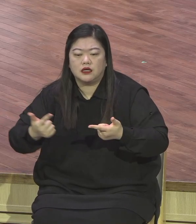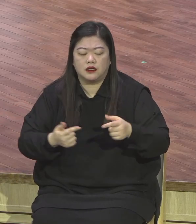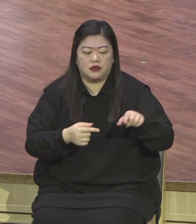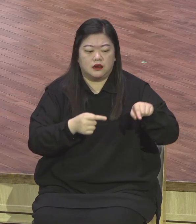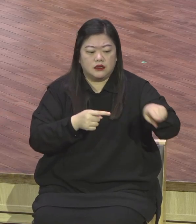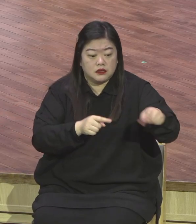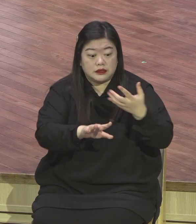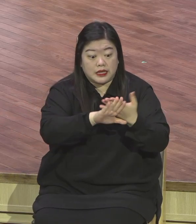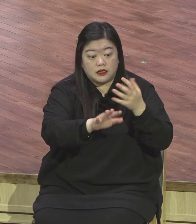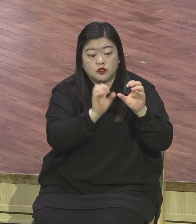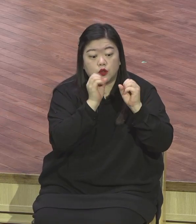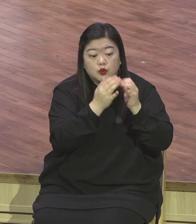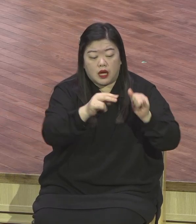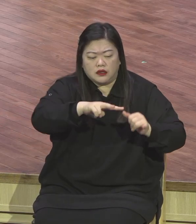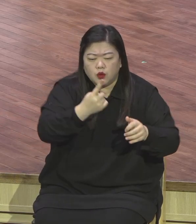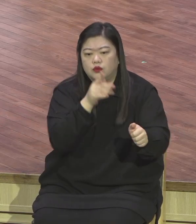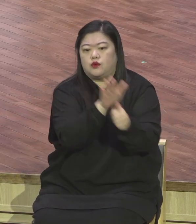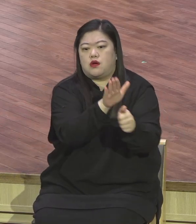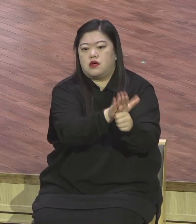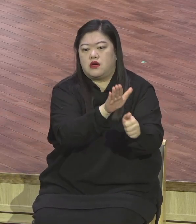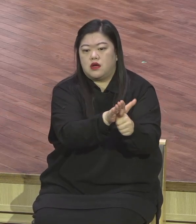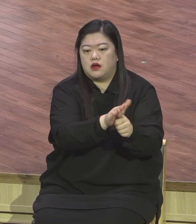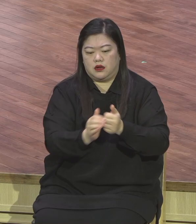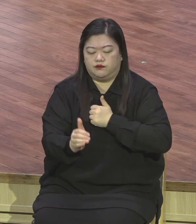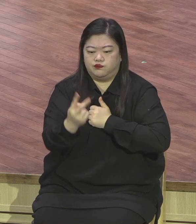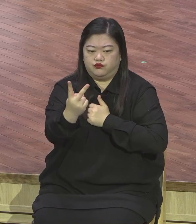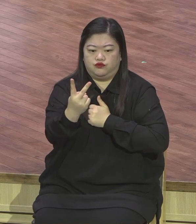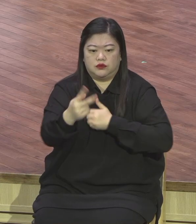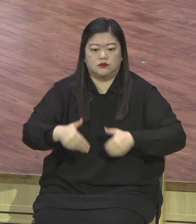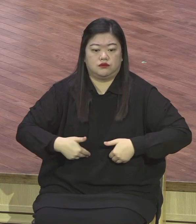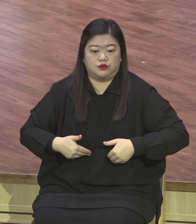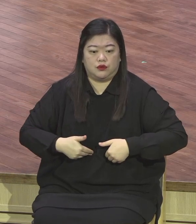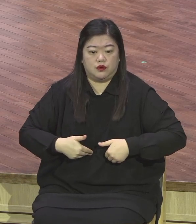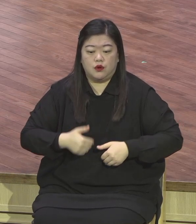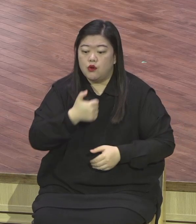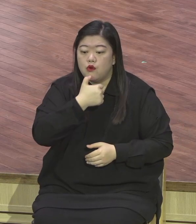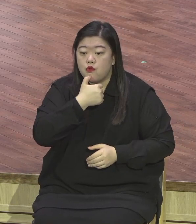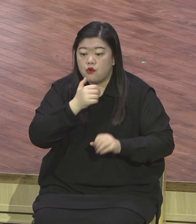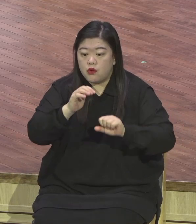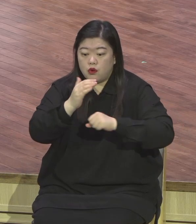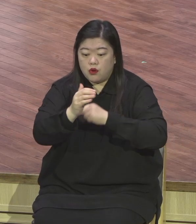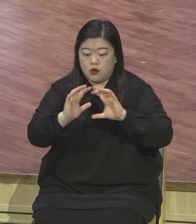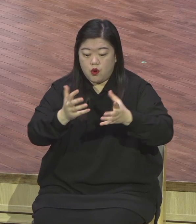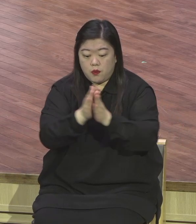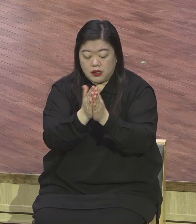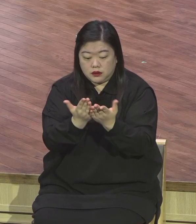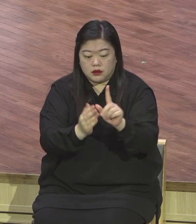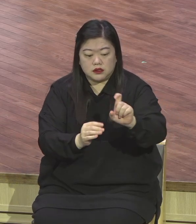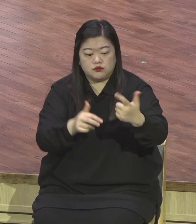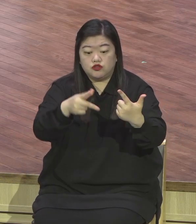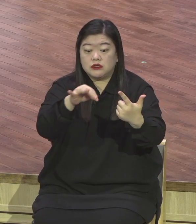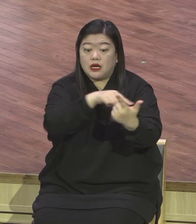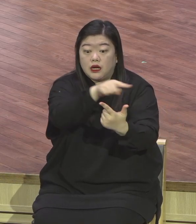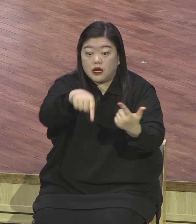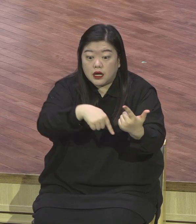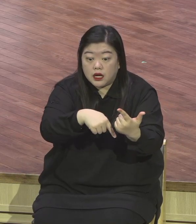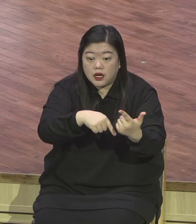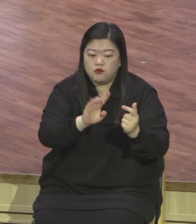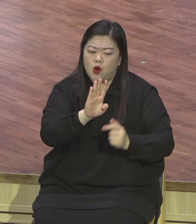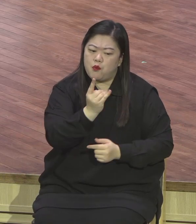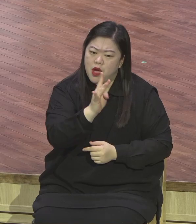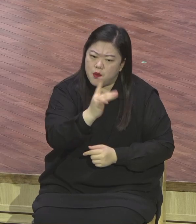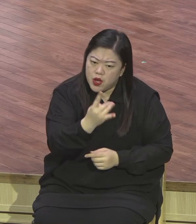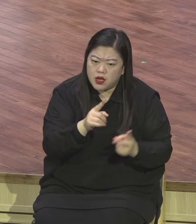여기는 생명의 가치가 있다는 결론 내린 사람들이에요. 생명까지 내놨다. 생명까지. 생명을 걸 같이 있다.